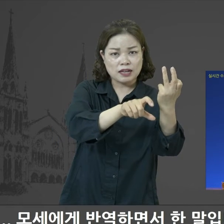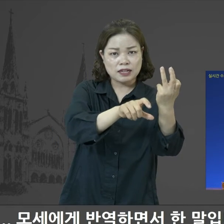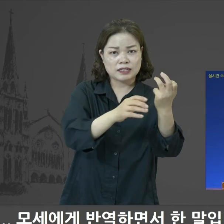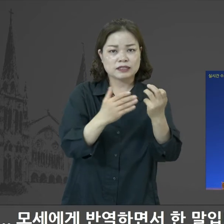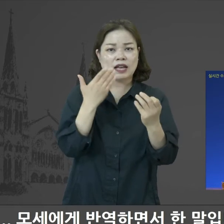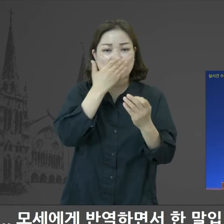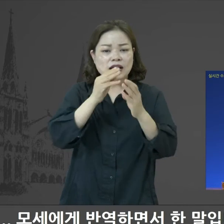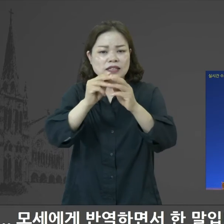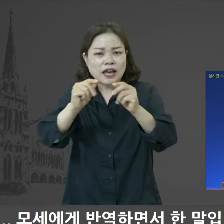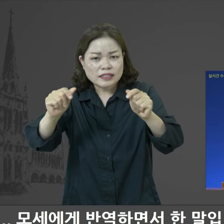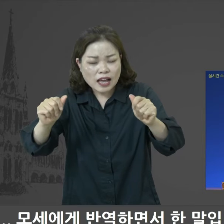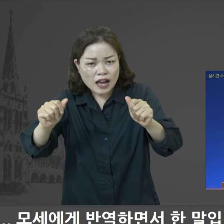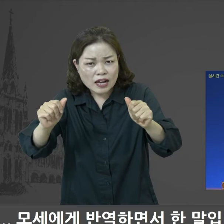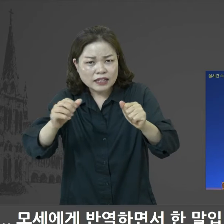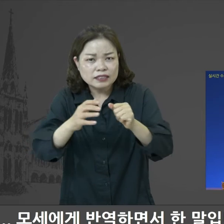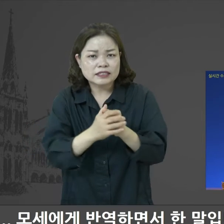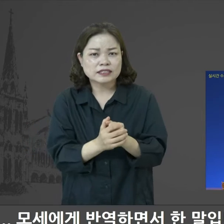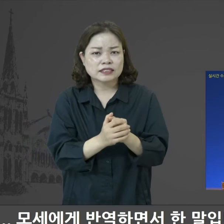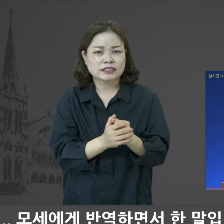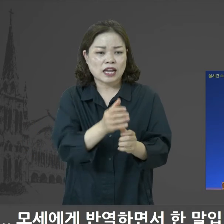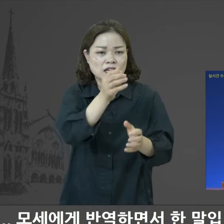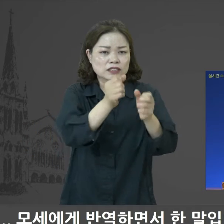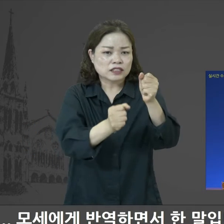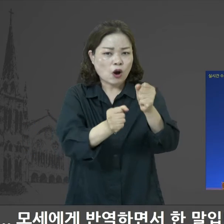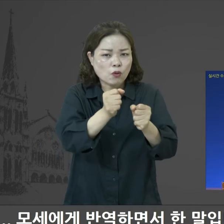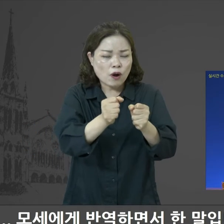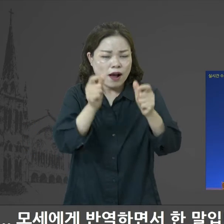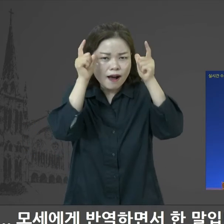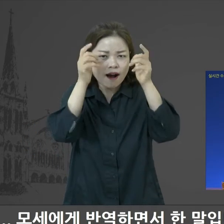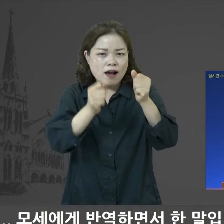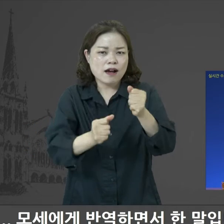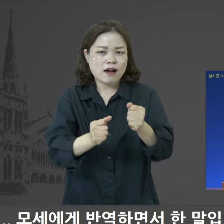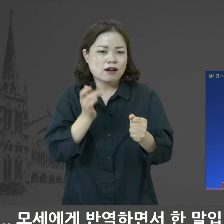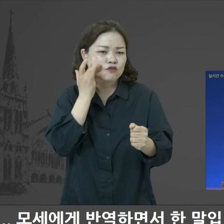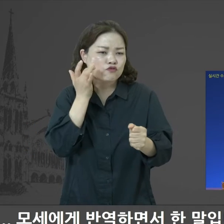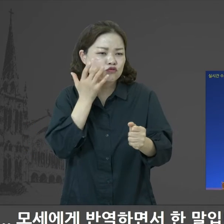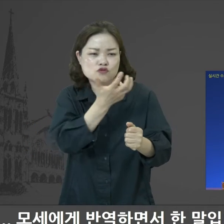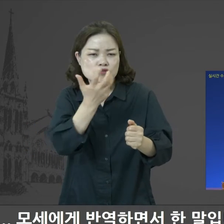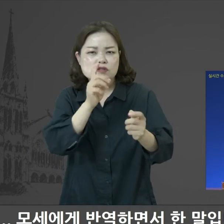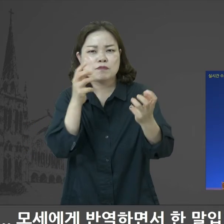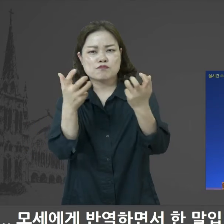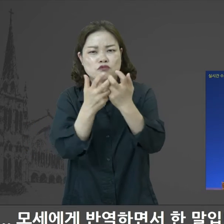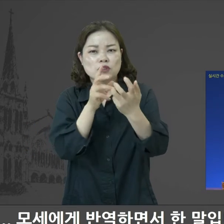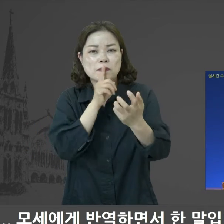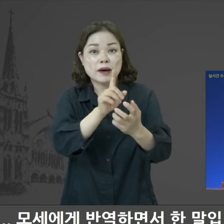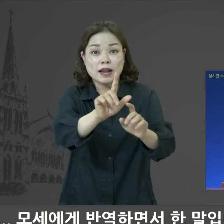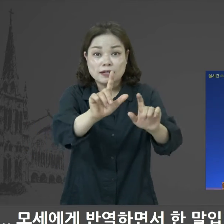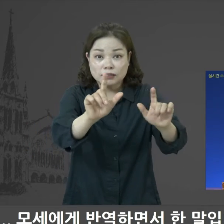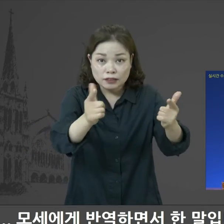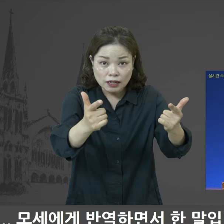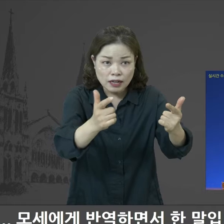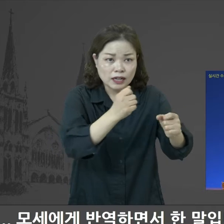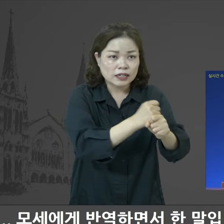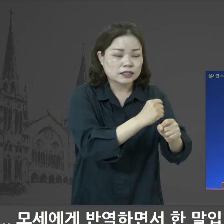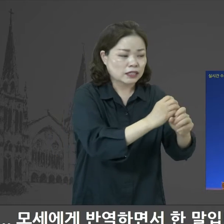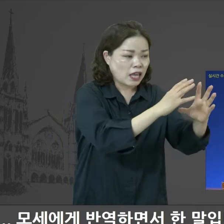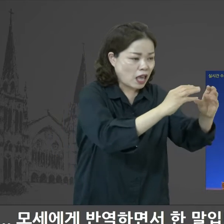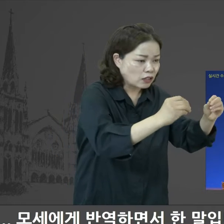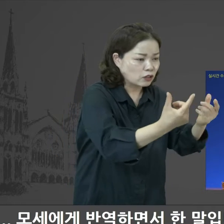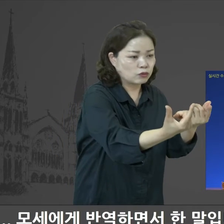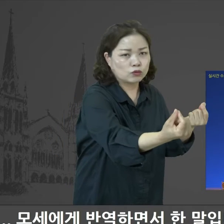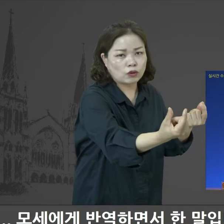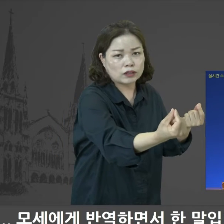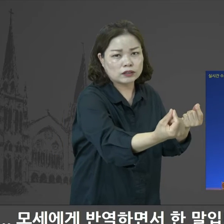가나안 땅을 지칭한 젖과 꿀이 흐르는 땅이나 민수기 16장에 나오는 애굽 땅을 지칭한 젖과 꿀이 흐르는 땅이나 모두